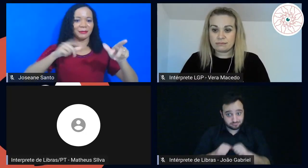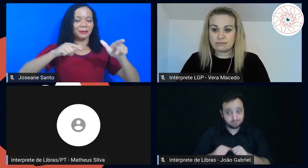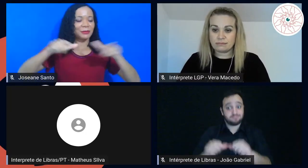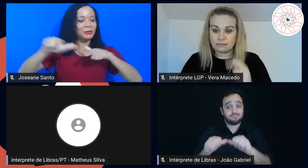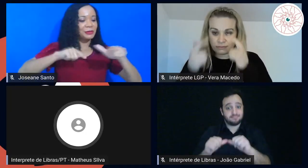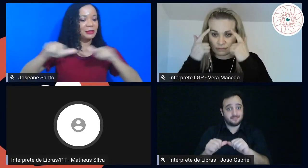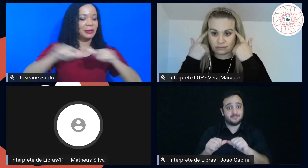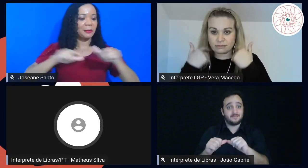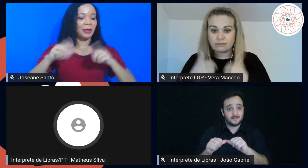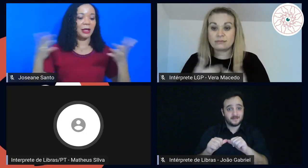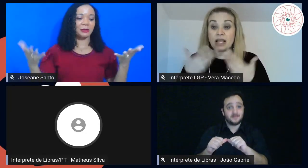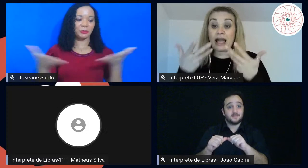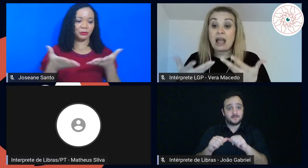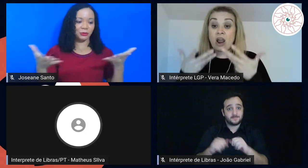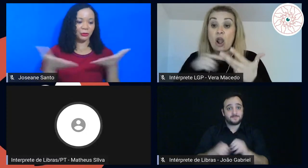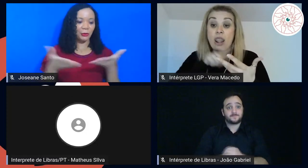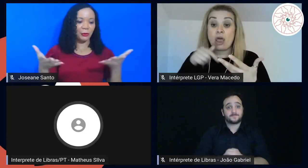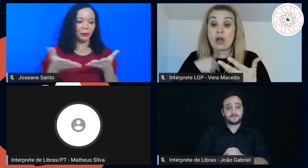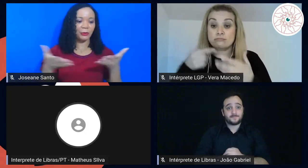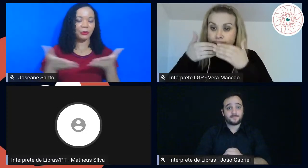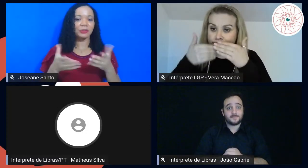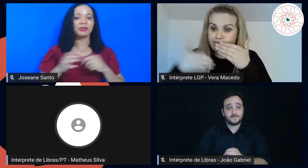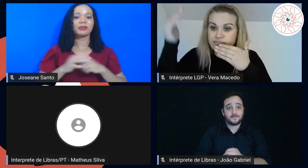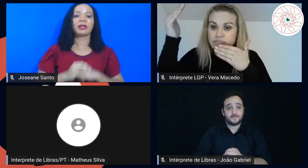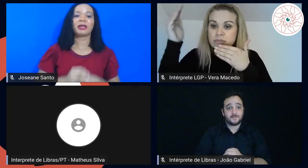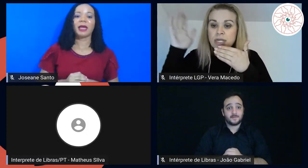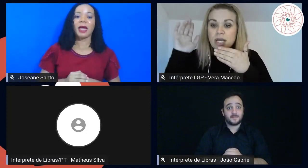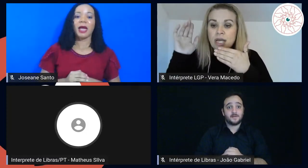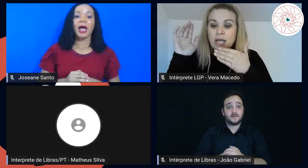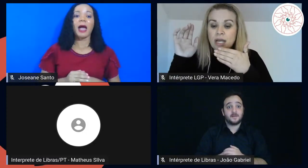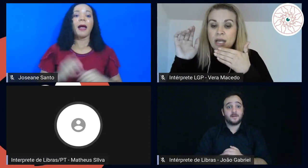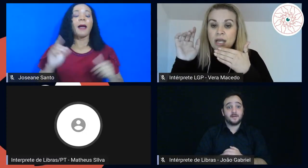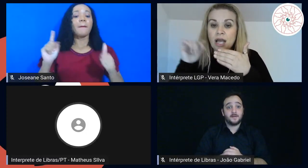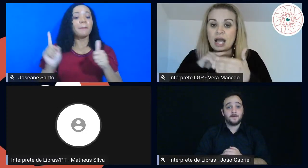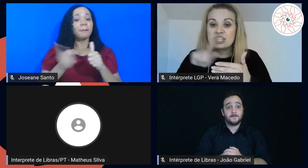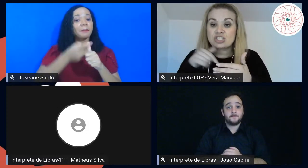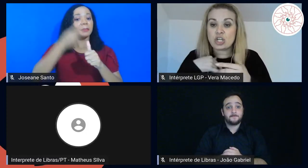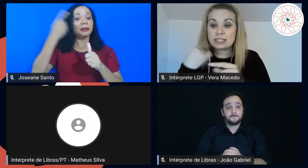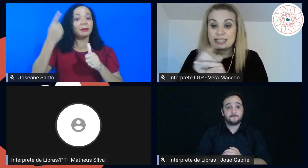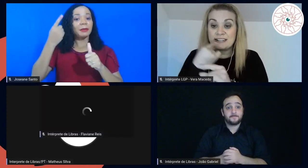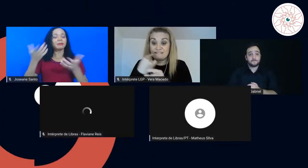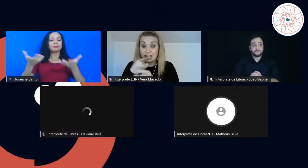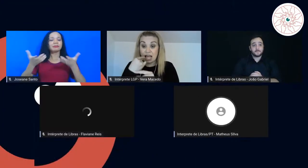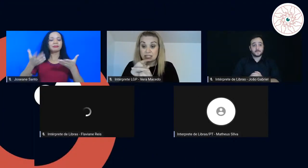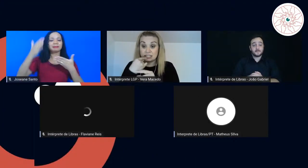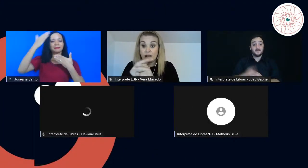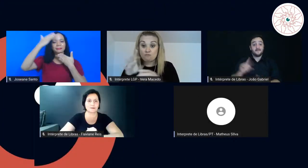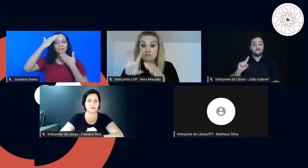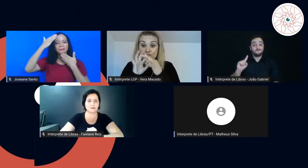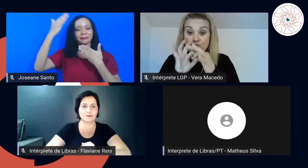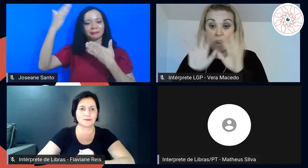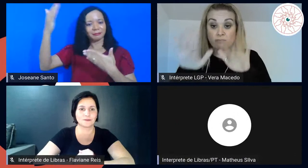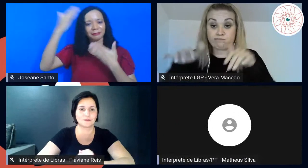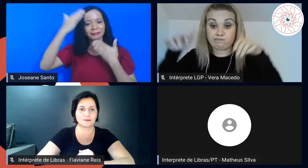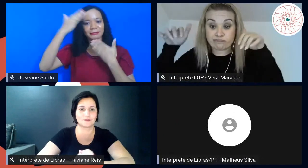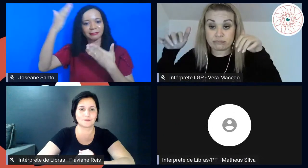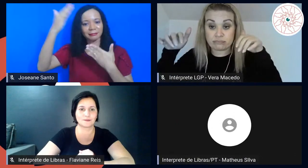presencialmente. Agora iremos dar prosseguimento a às nossas atividades relacionadas ao